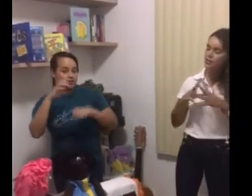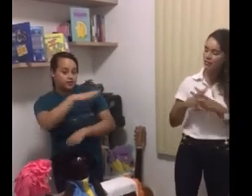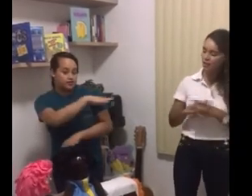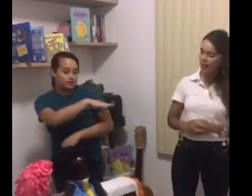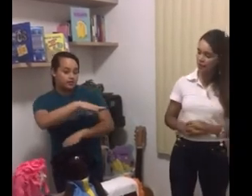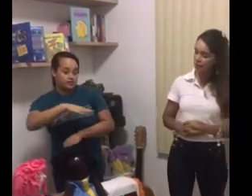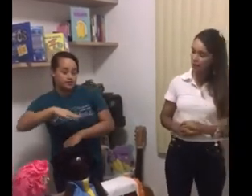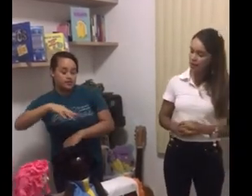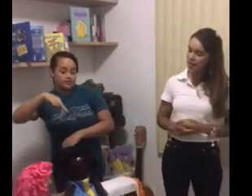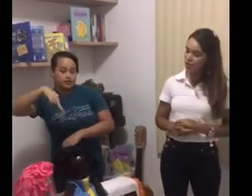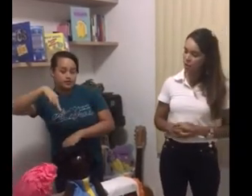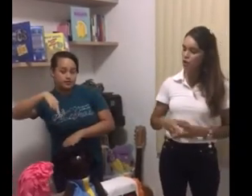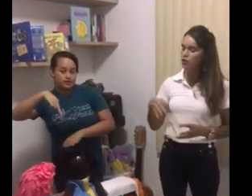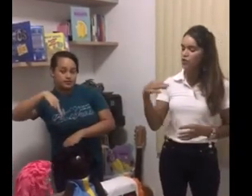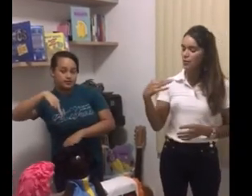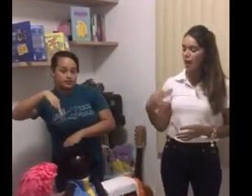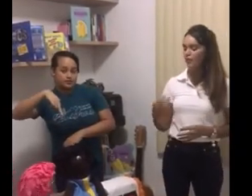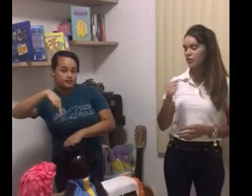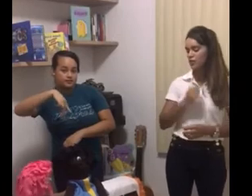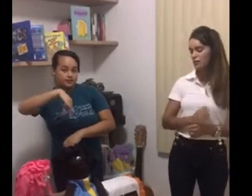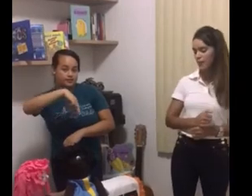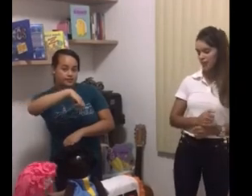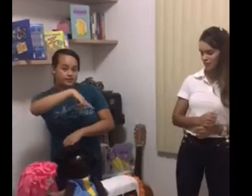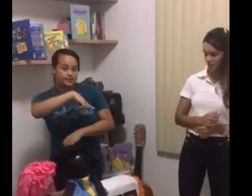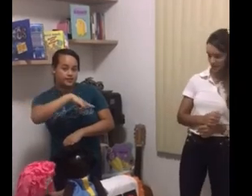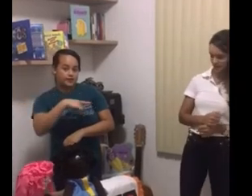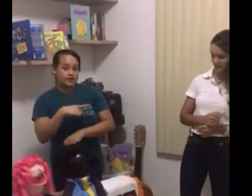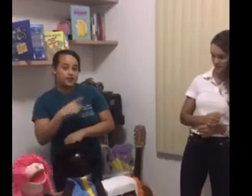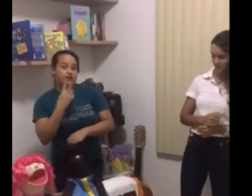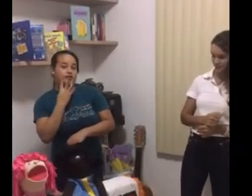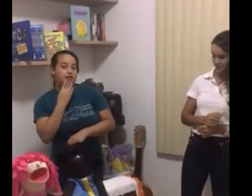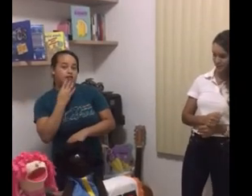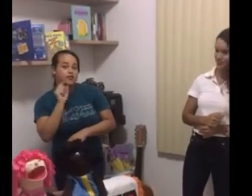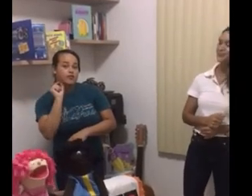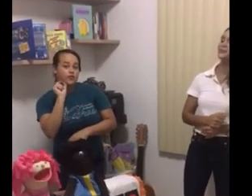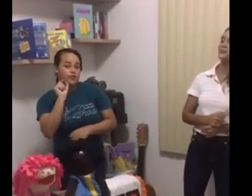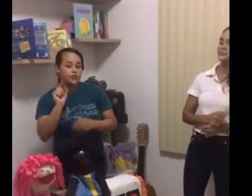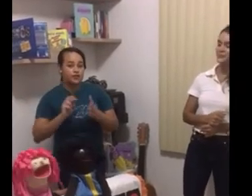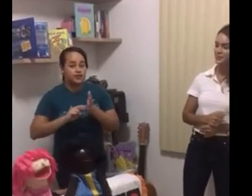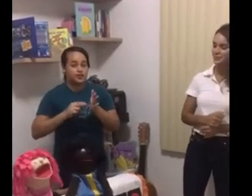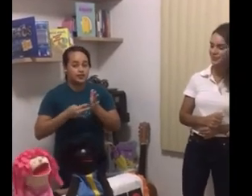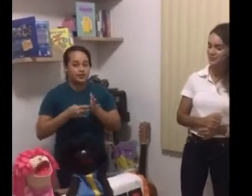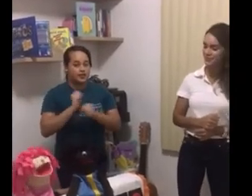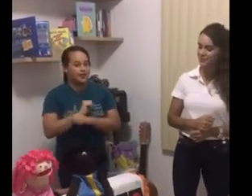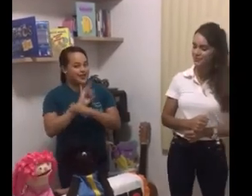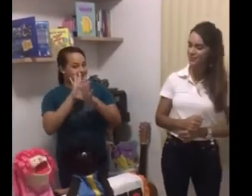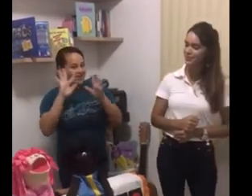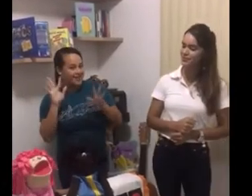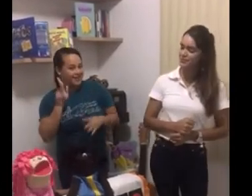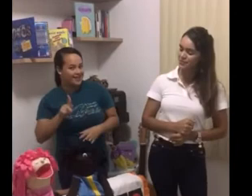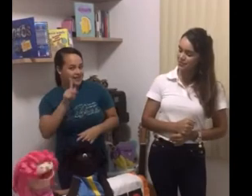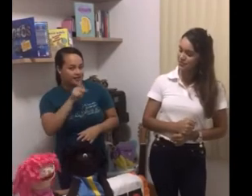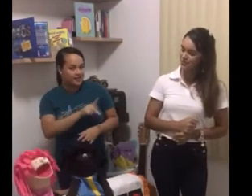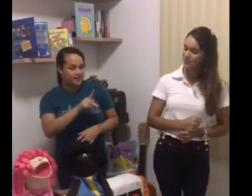explique o significado das cores do semáforo de pedestre. Claro, professora. No trânsito,